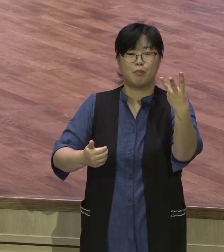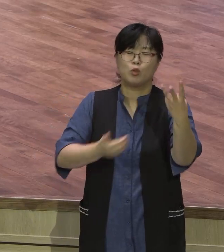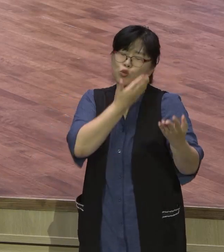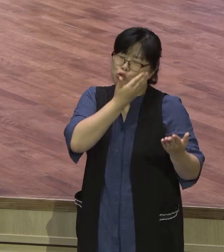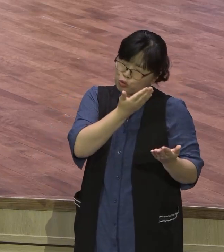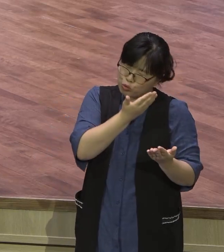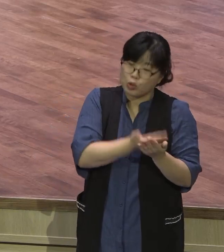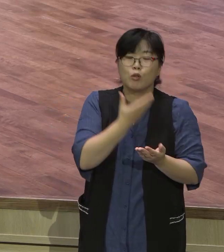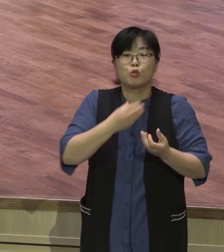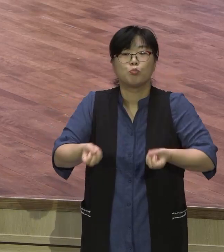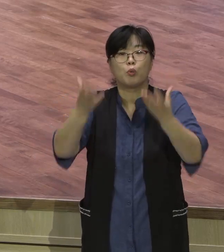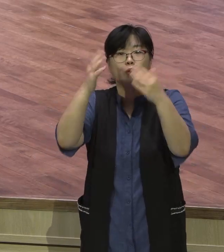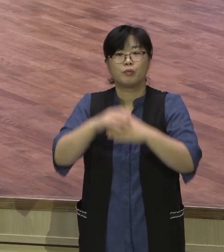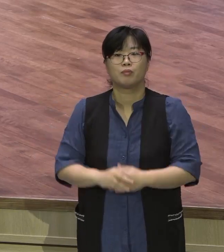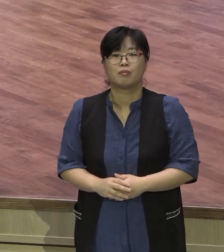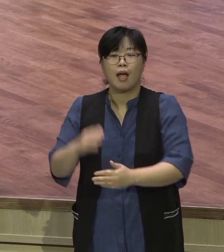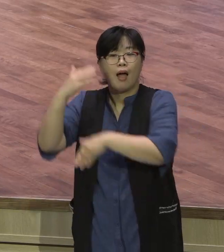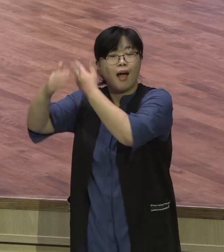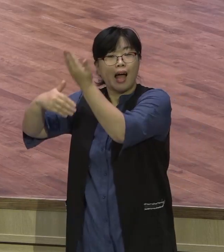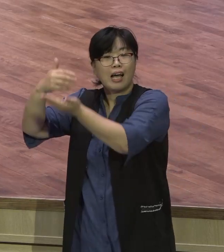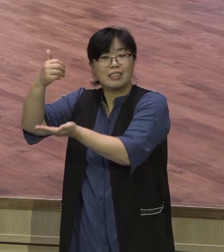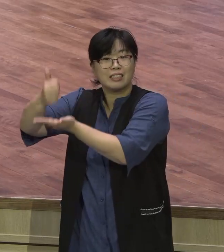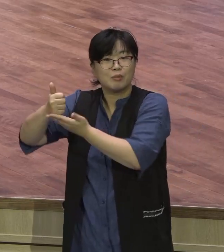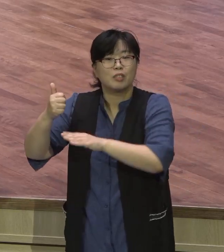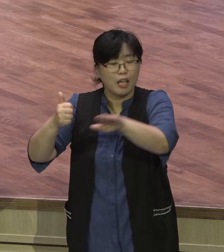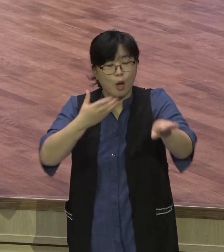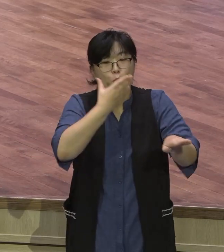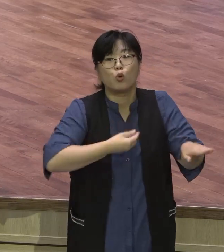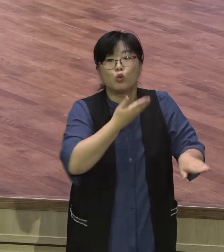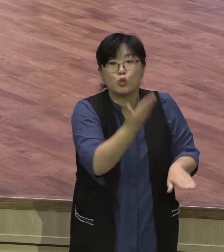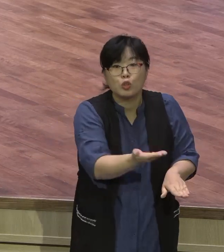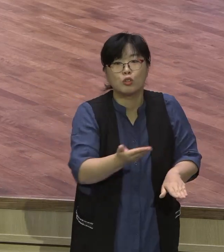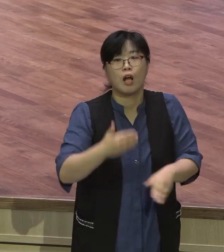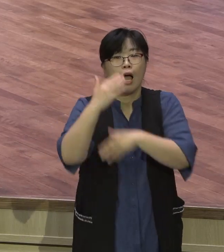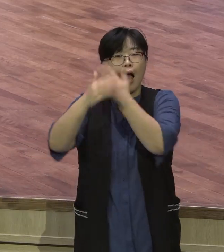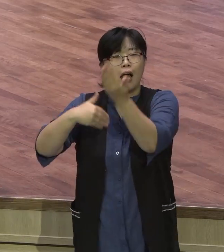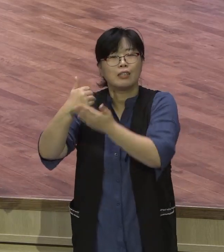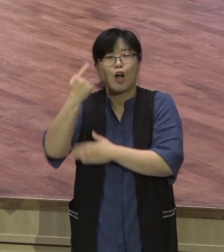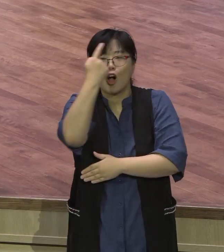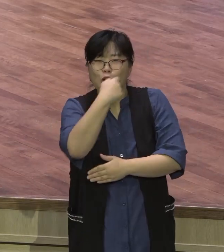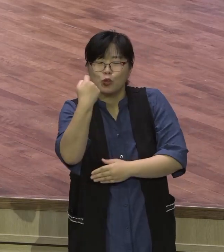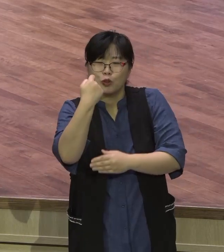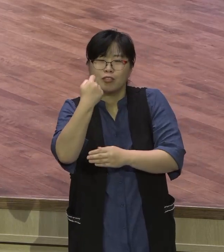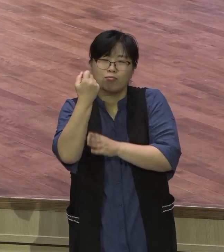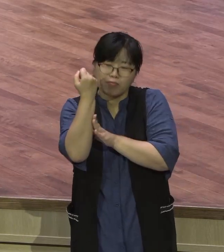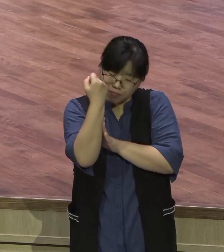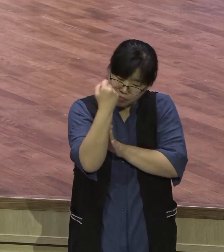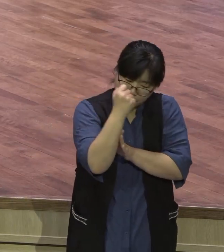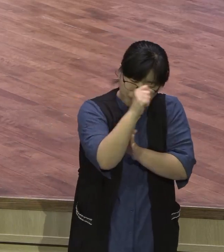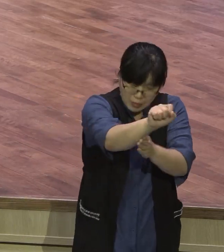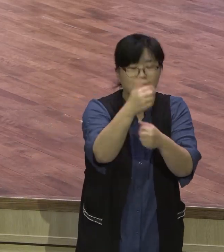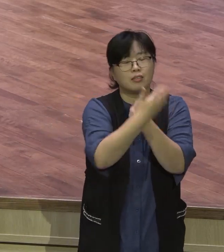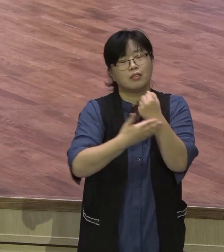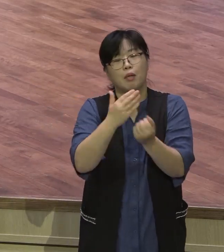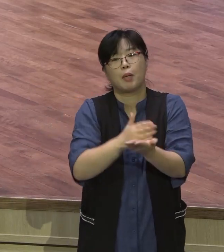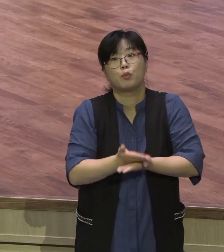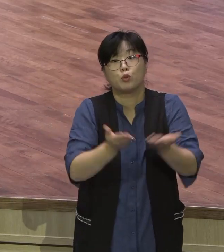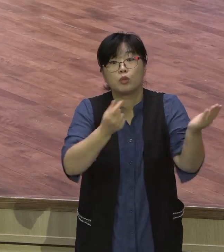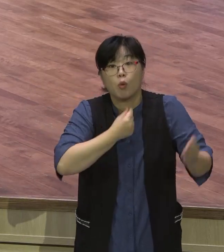여호와는 내게 복을 주시고 너를 지키시를 원하며 여호와는 그 얼굴을 내게 비주사 은혜에 바쁘시를 원하며